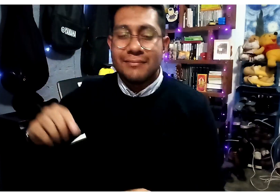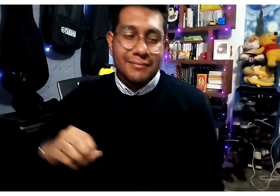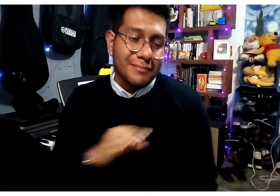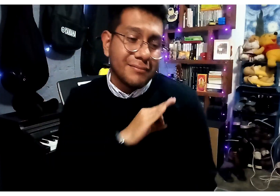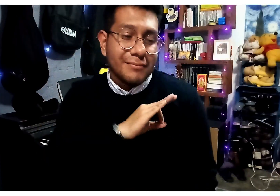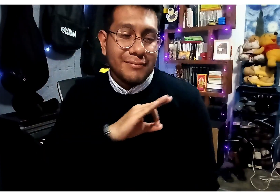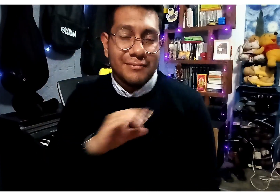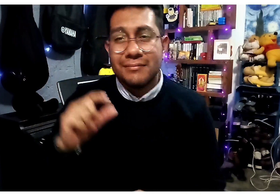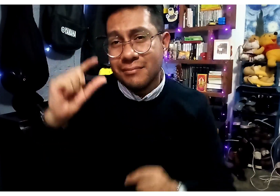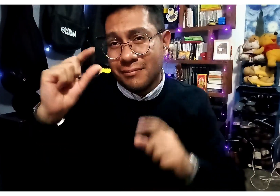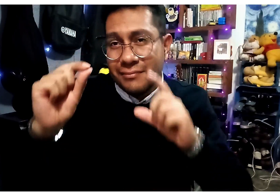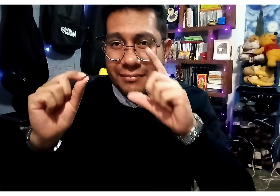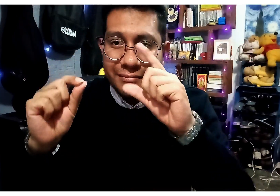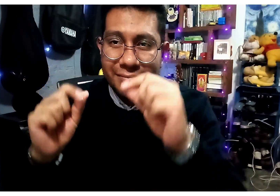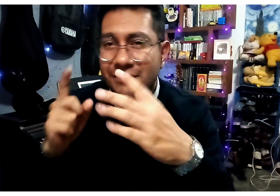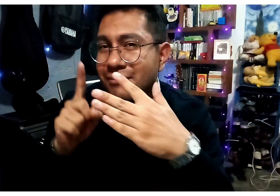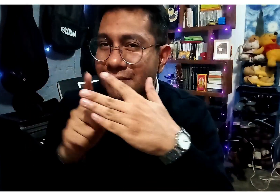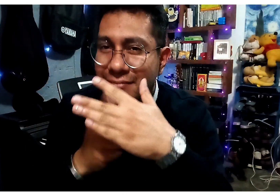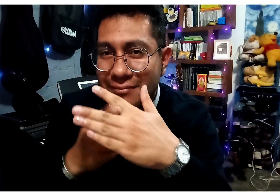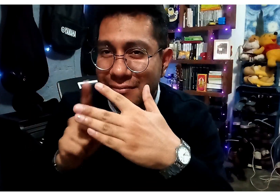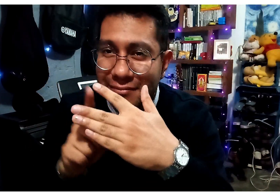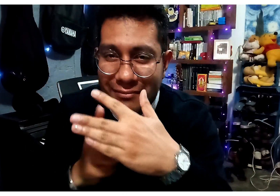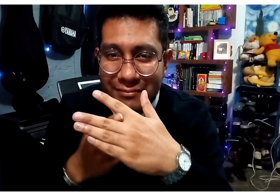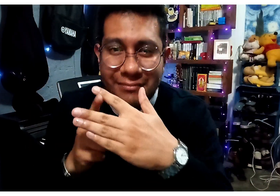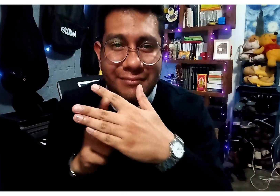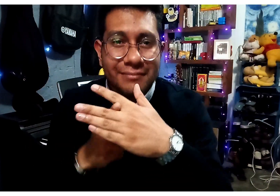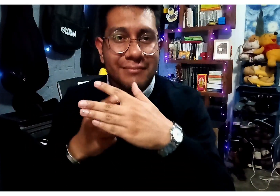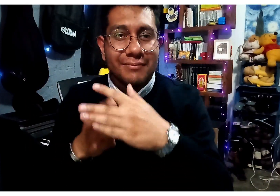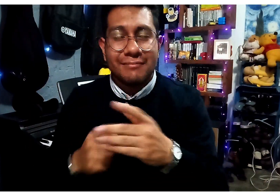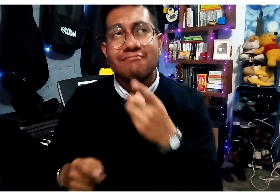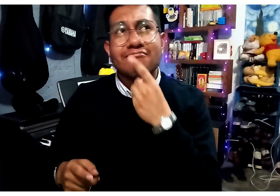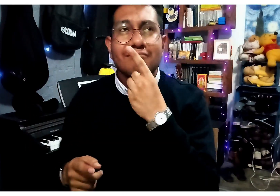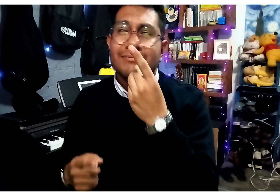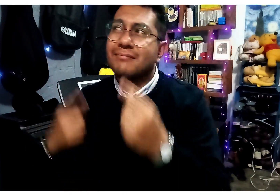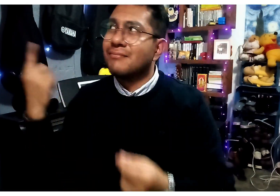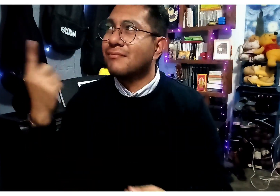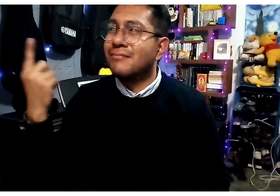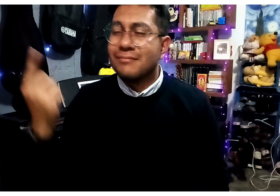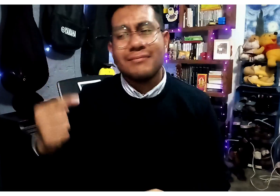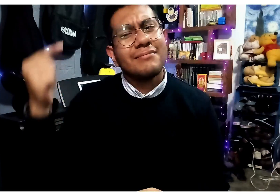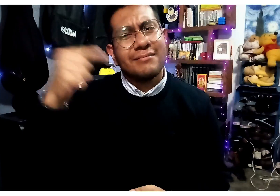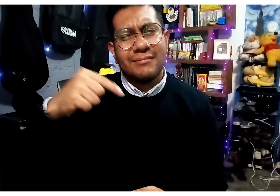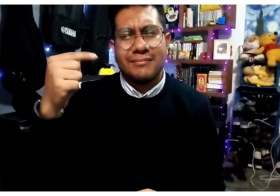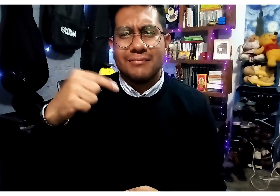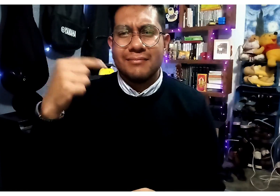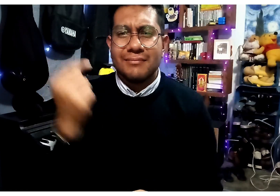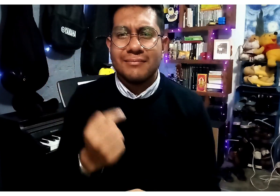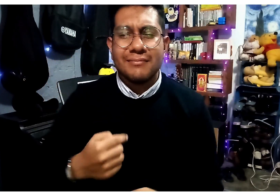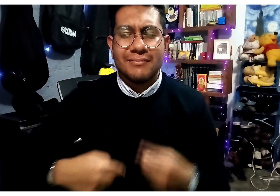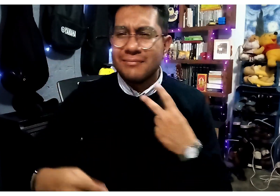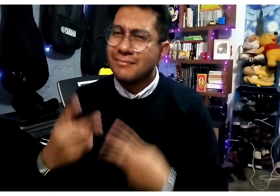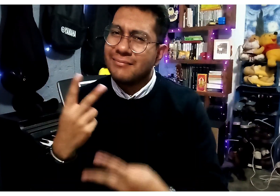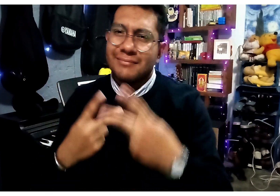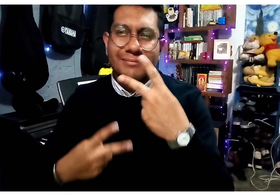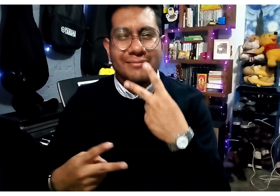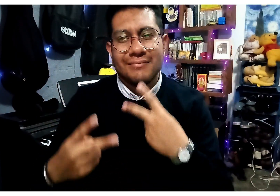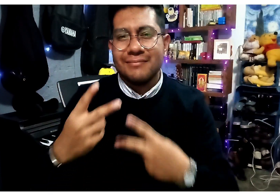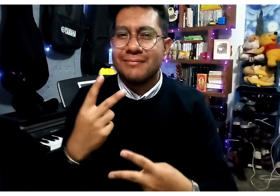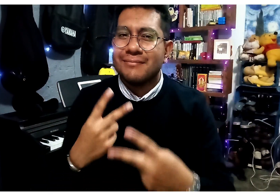Ya podemos empezar poco a poco. Cuéntame qué te trae por aquí.